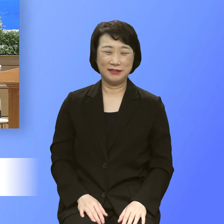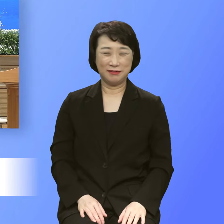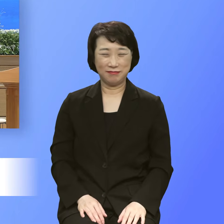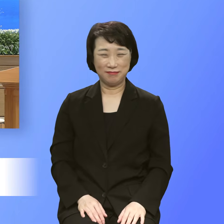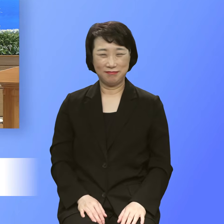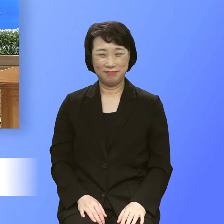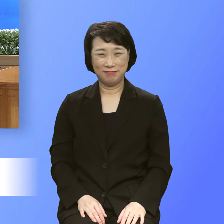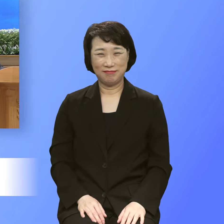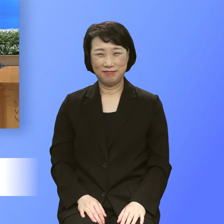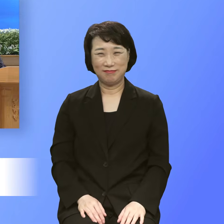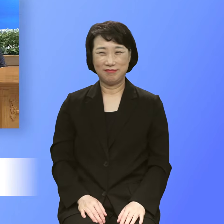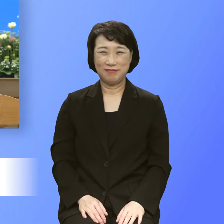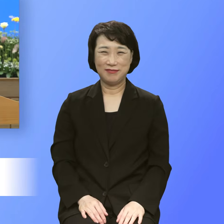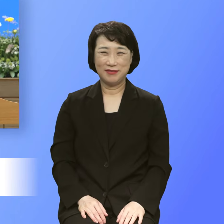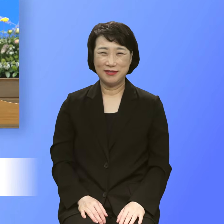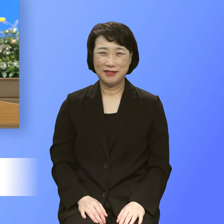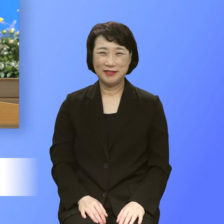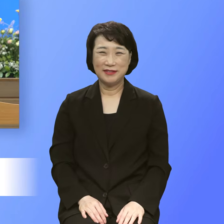응?